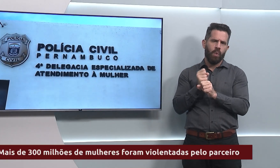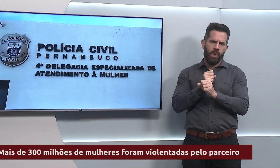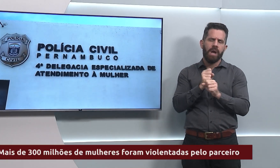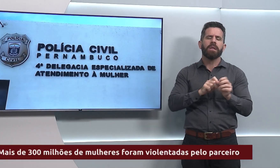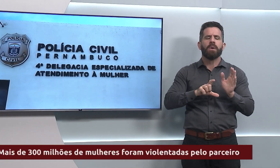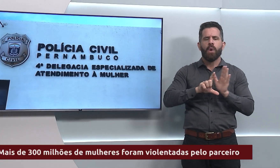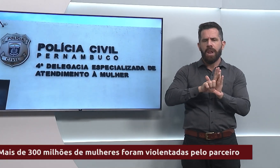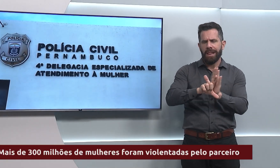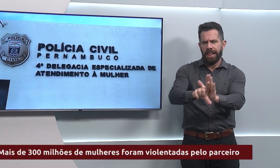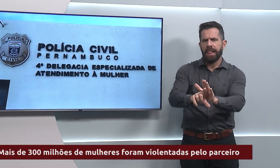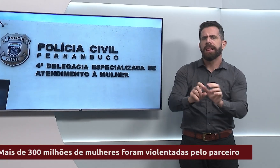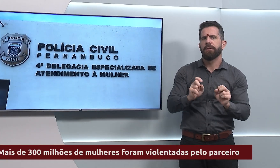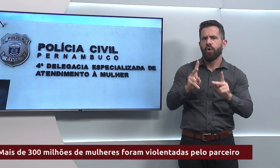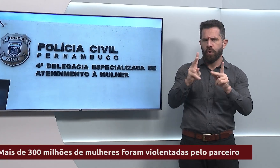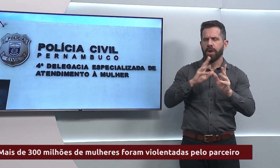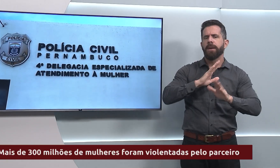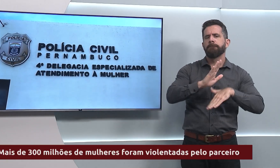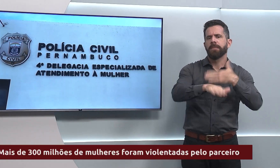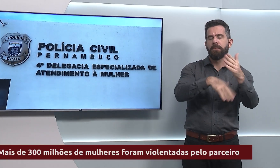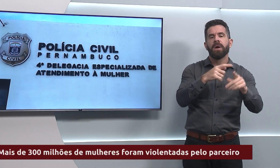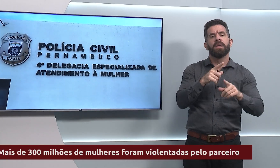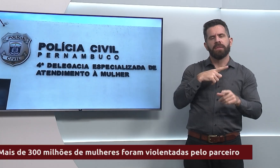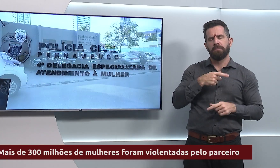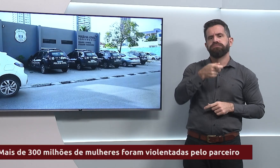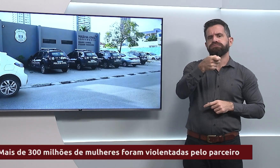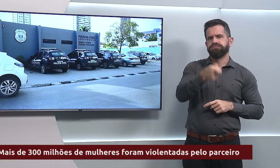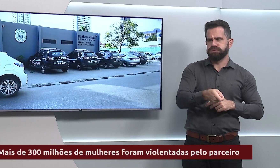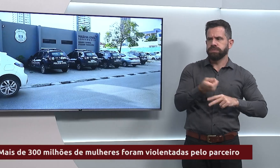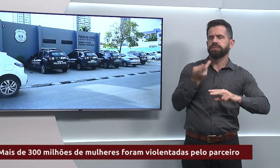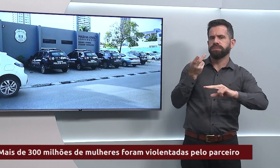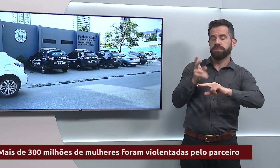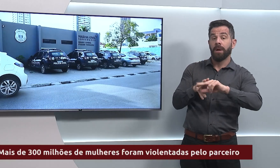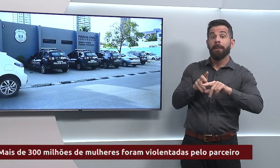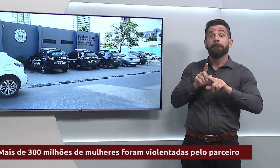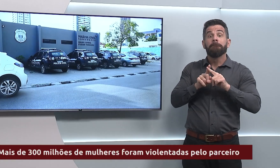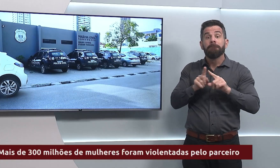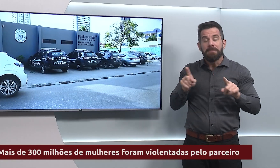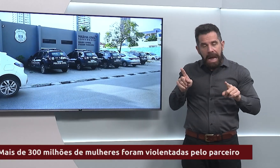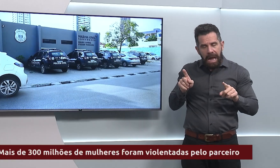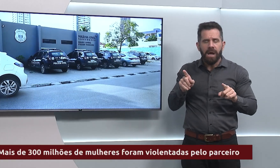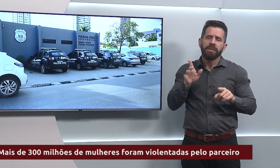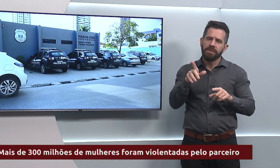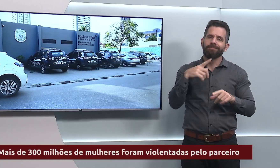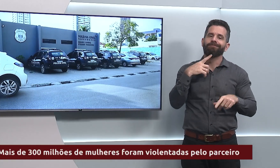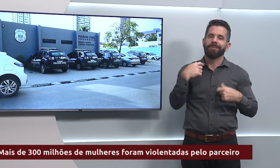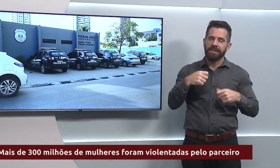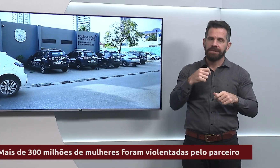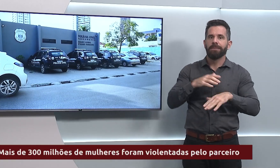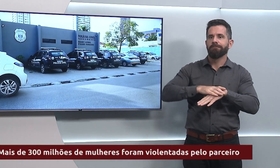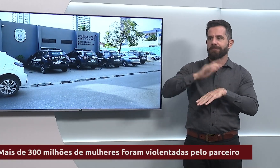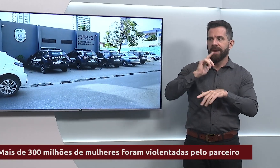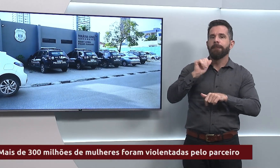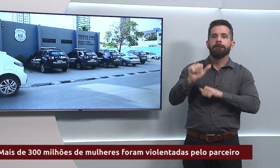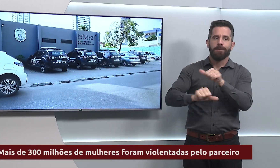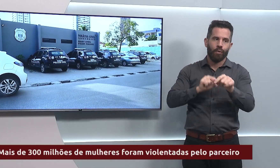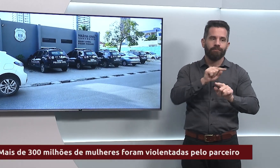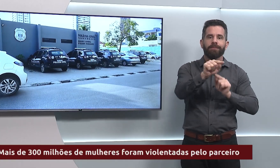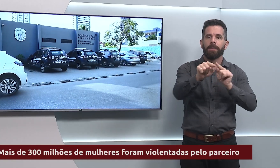rígida no combate à violência contra a mulher. Contudo, é preciso que aconteçam mudanças mais significativas na